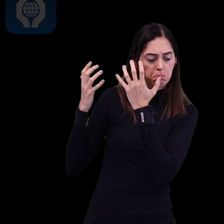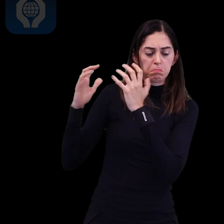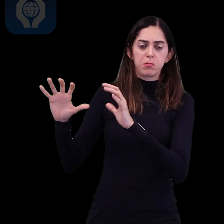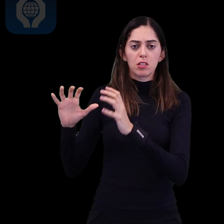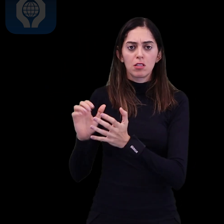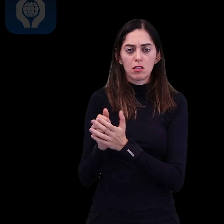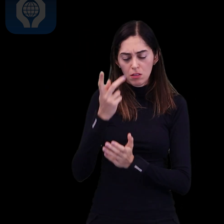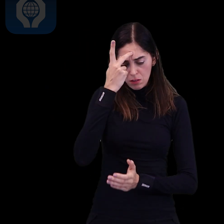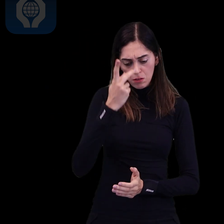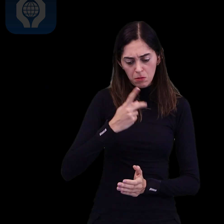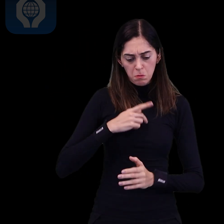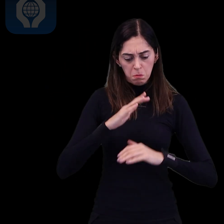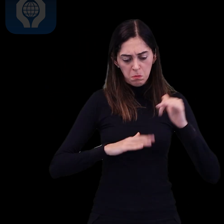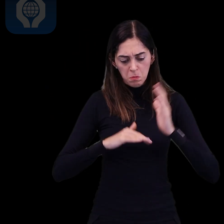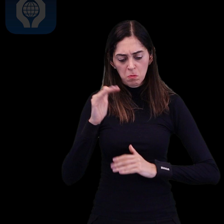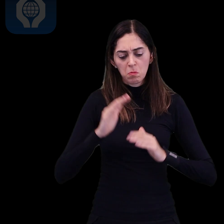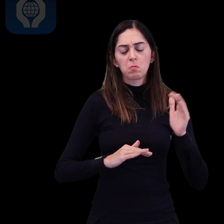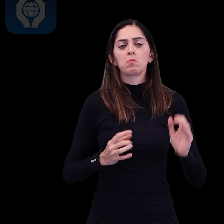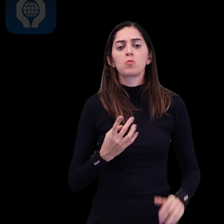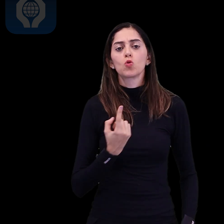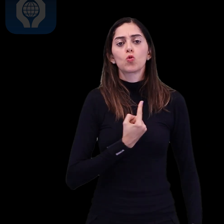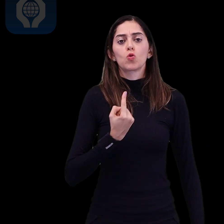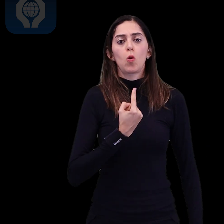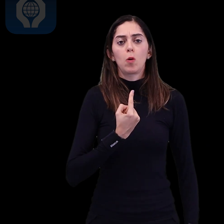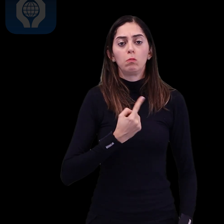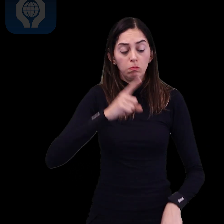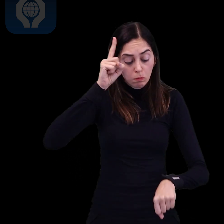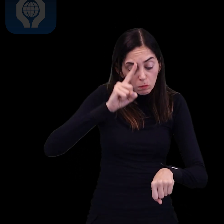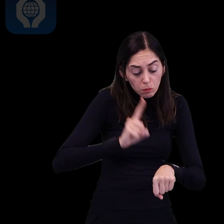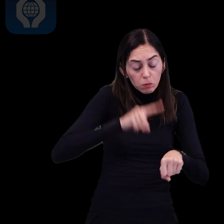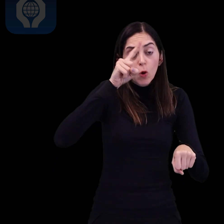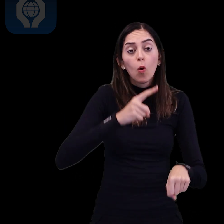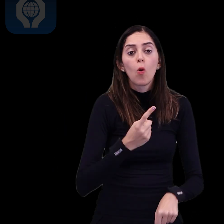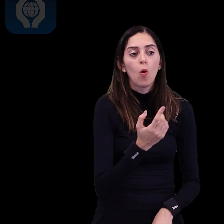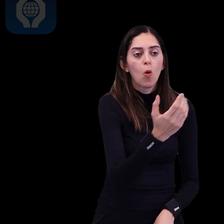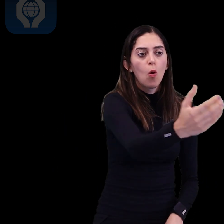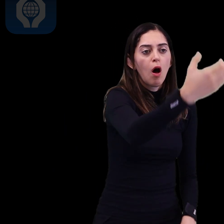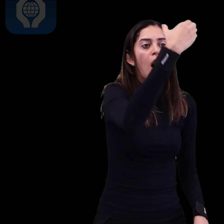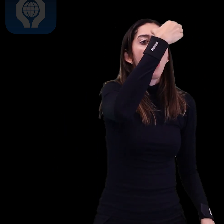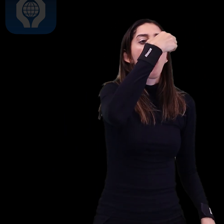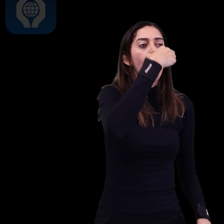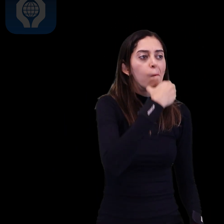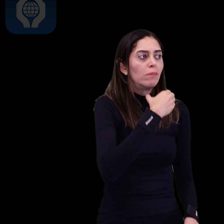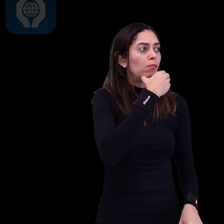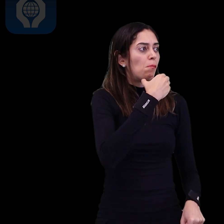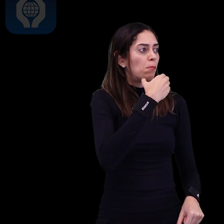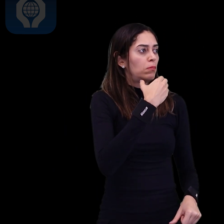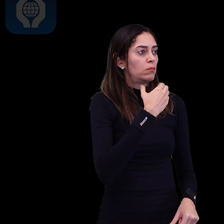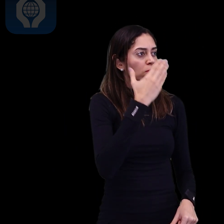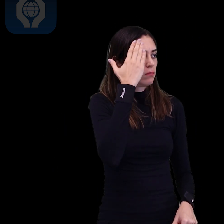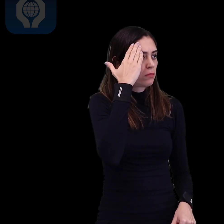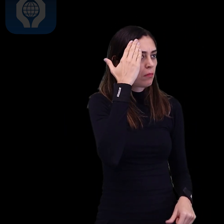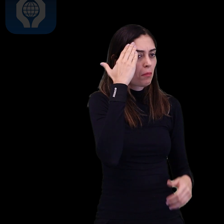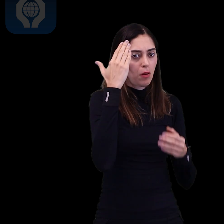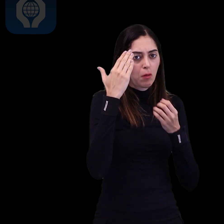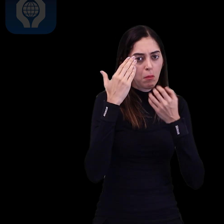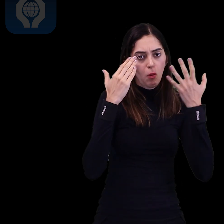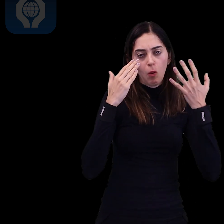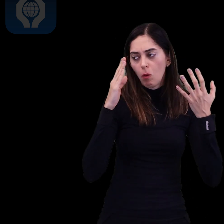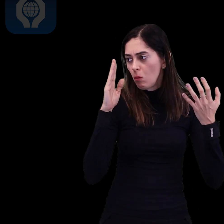nós. Na hora em que comesse, ele saberia não apenas o que era bom, mas também o que era mal. Em vez de Deus